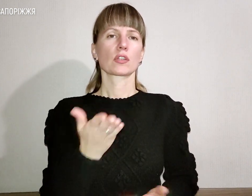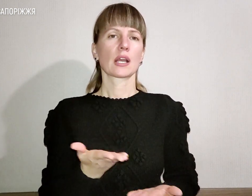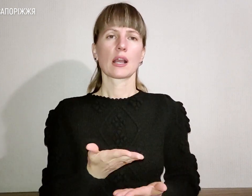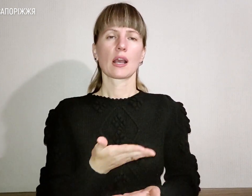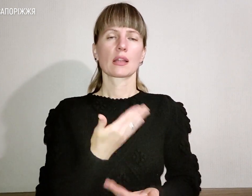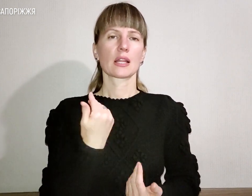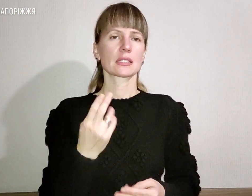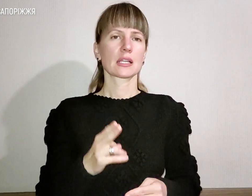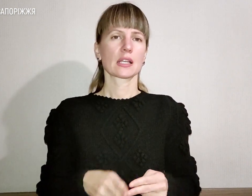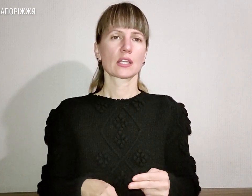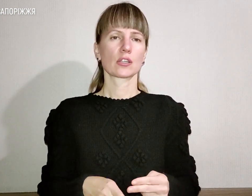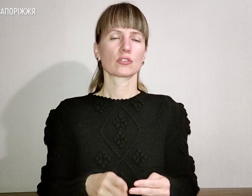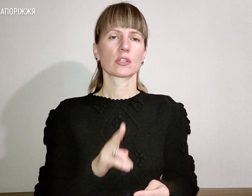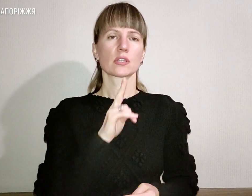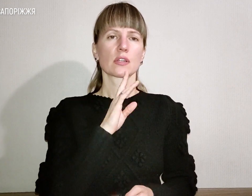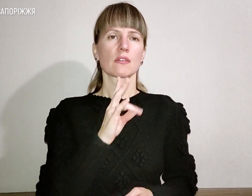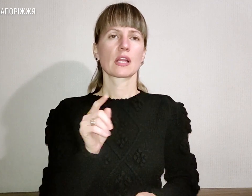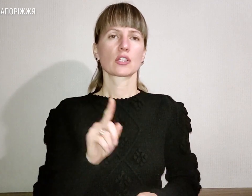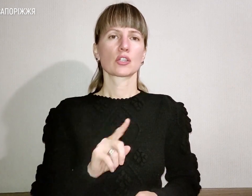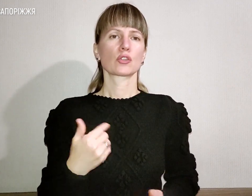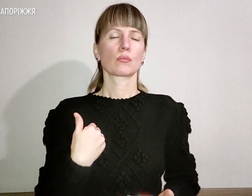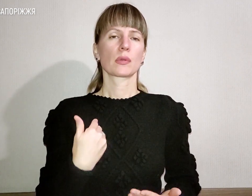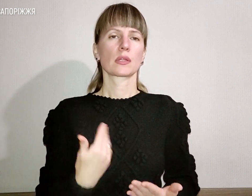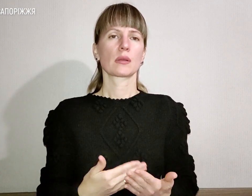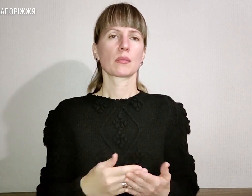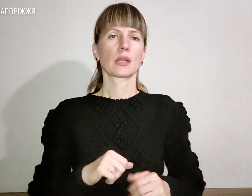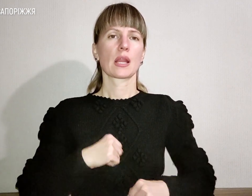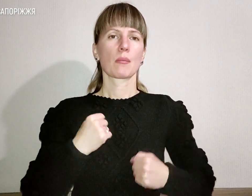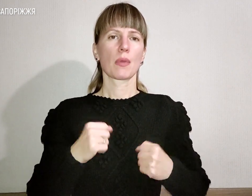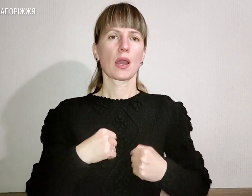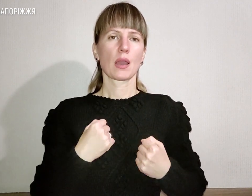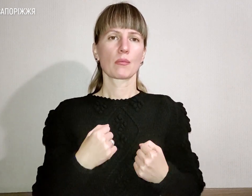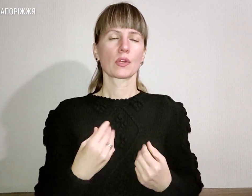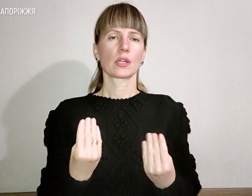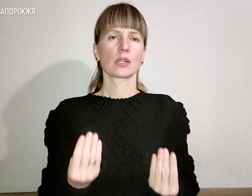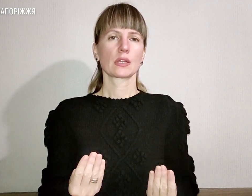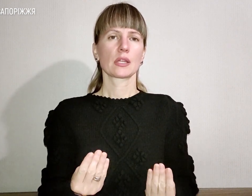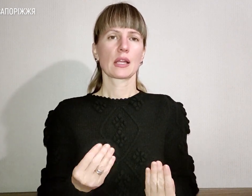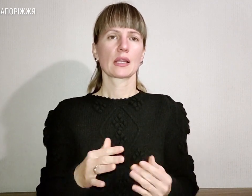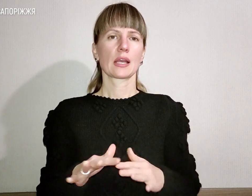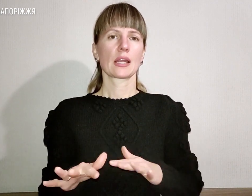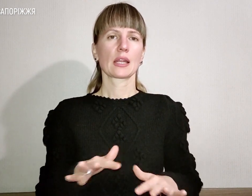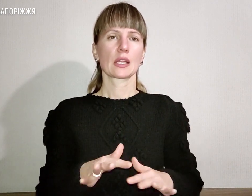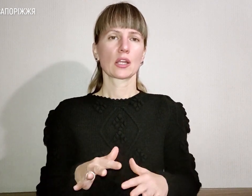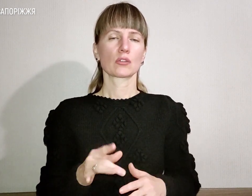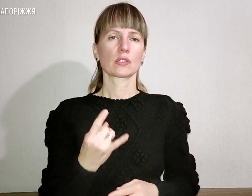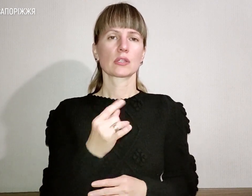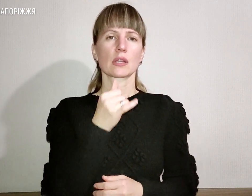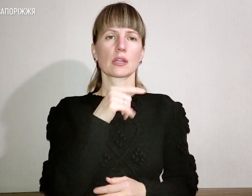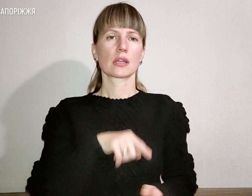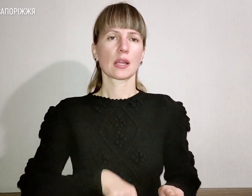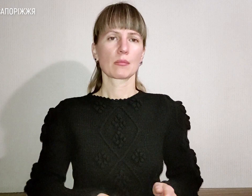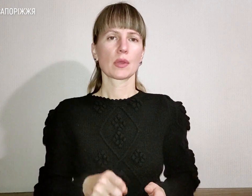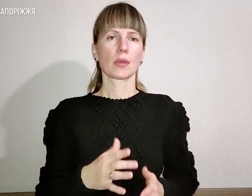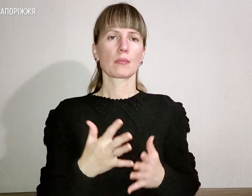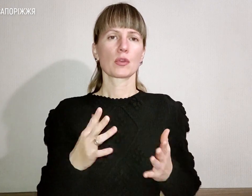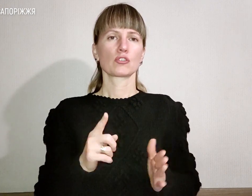закінчується, незважаючи на те, що ми там намагаємося і дати їй рідину. Дитина не мочиться більше 6 годин. Це